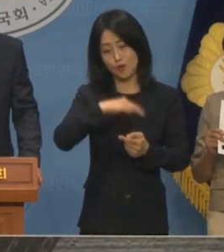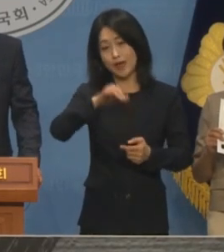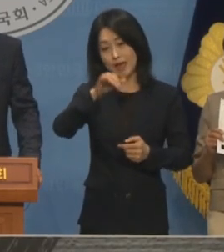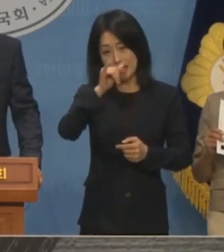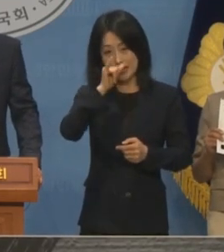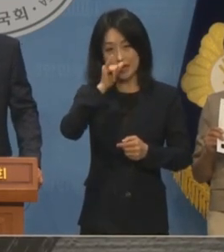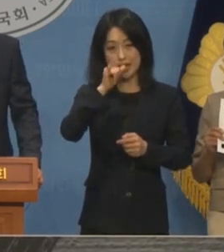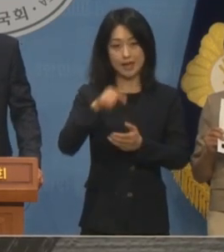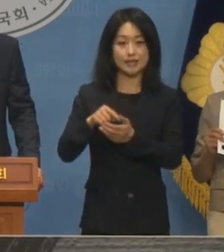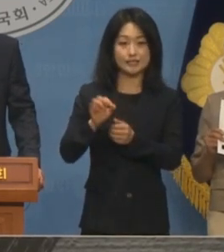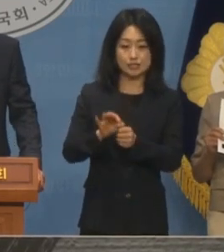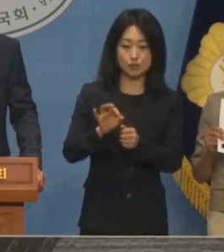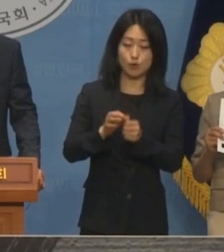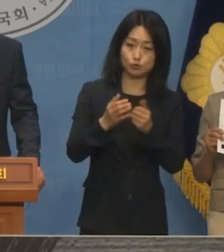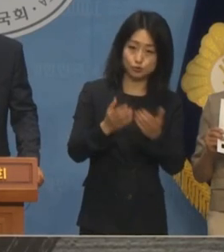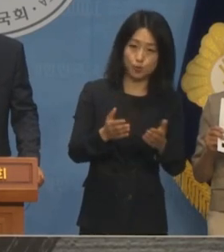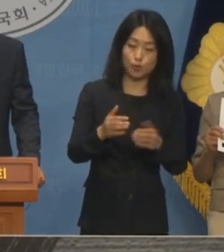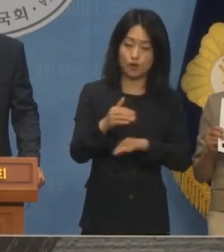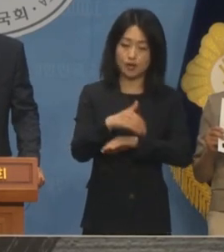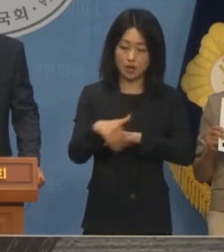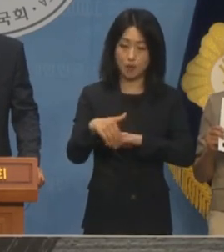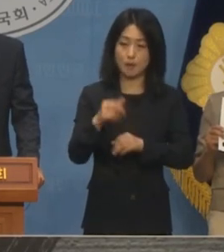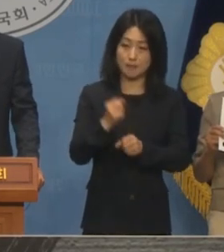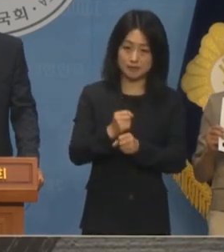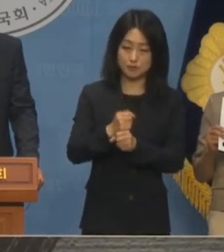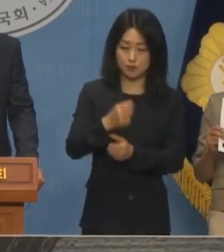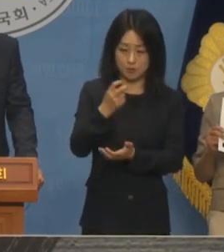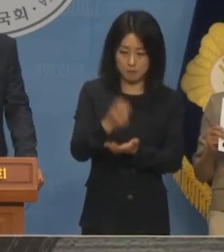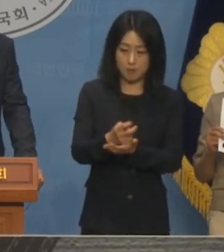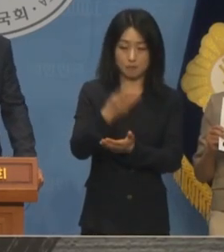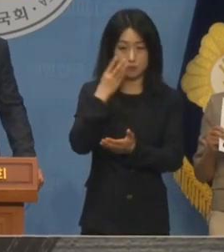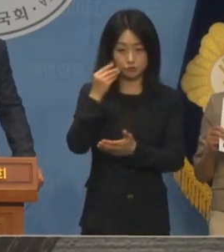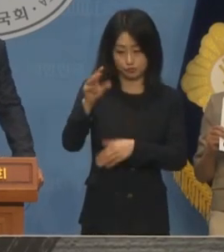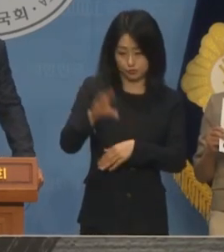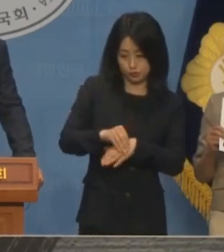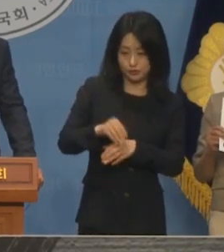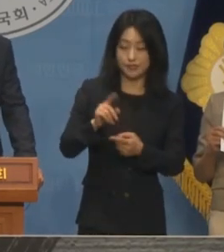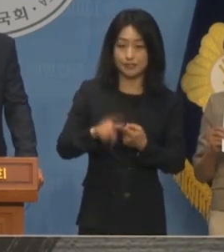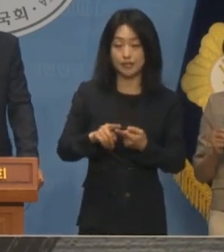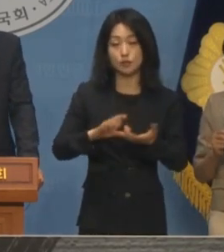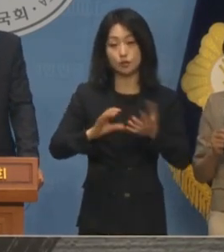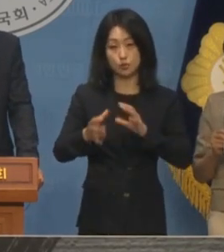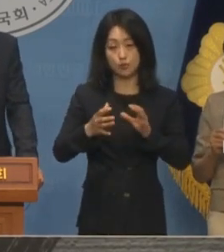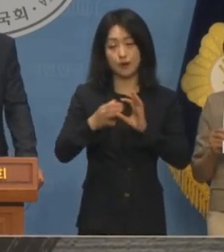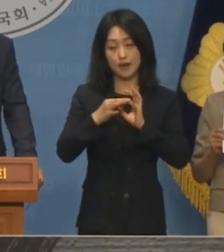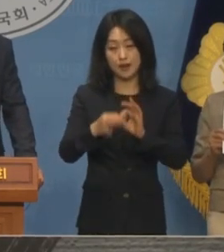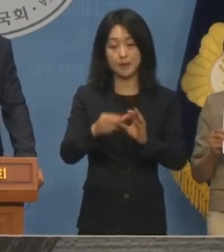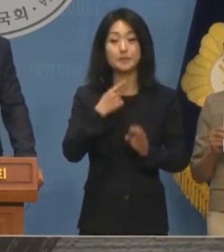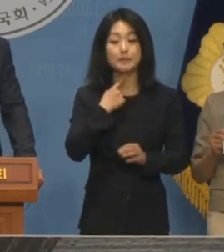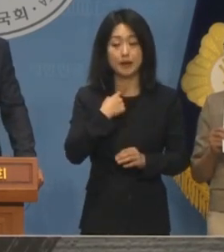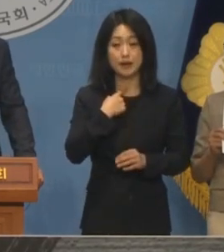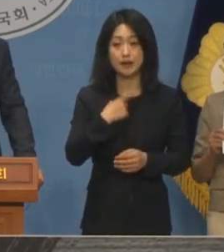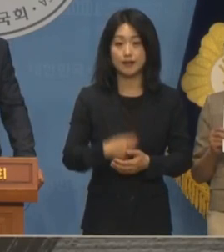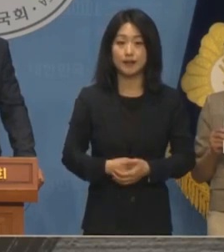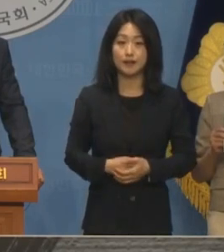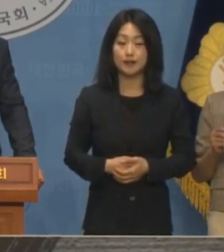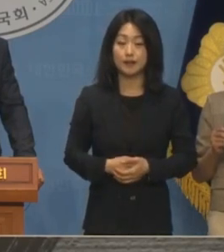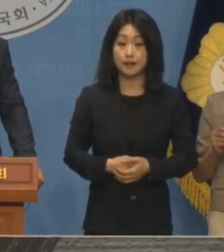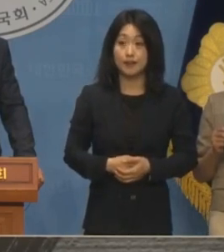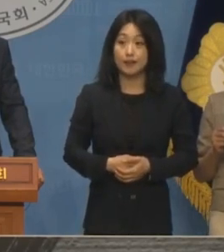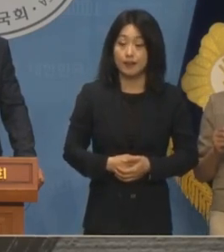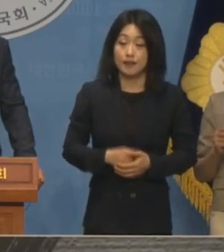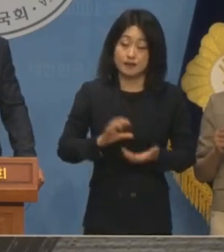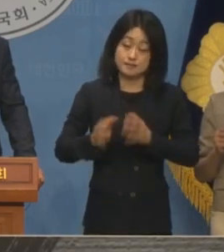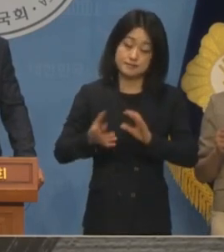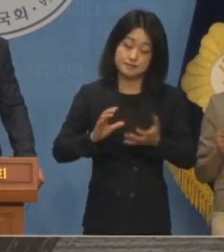효과적으로 지원하고 또 제도적으로 정착시킬 것인가 논의를 지속적으로 해왔었습니다. 아주